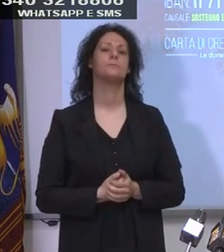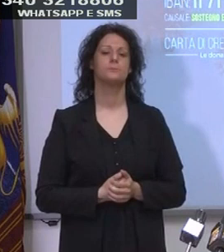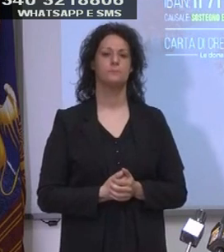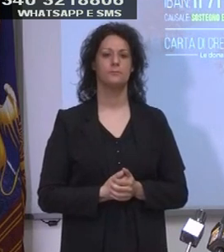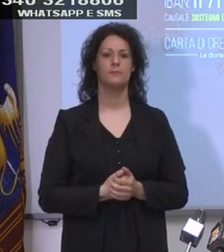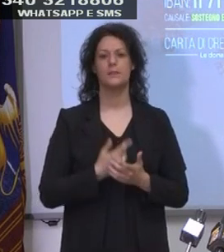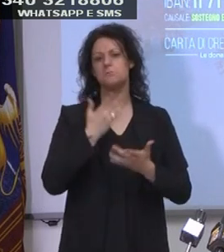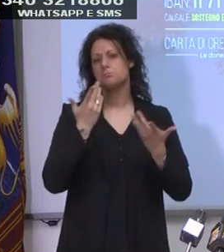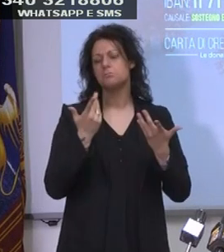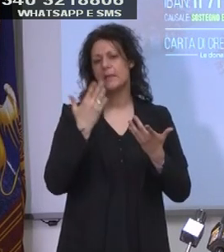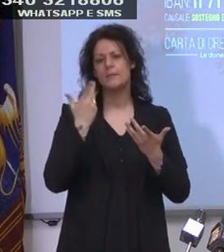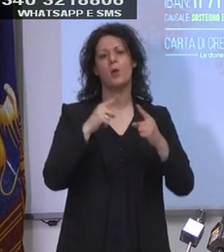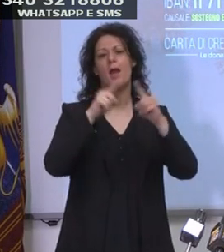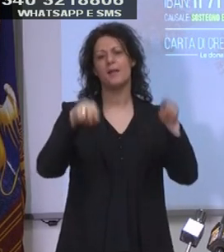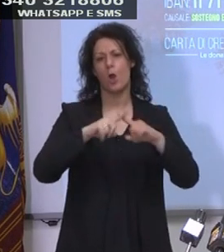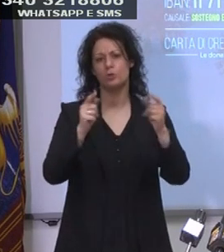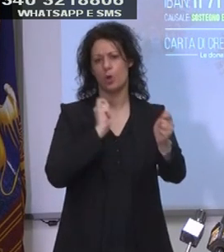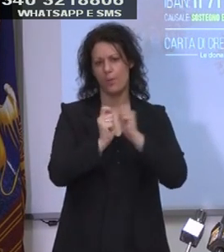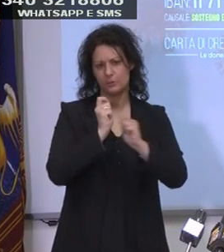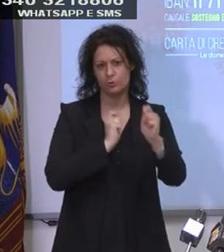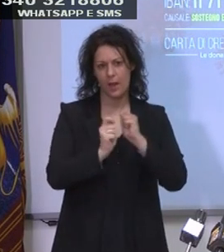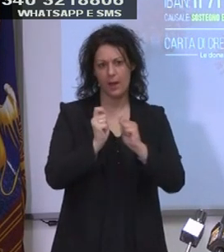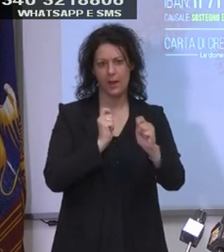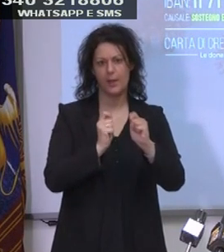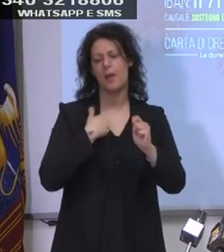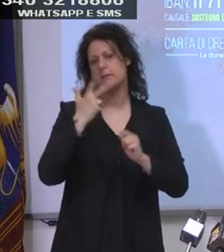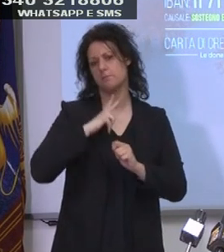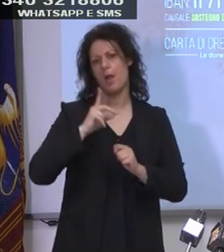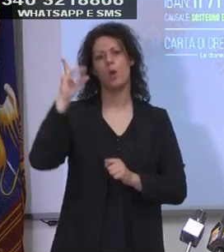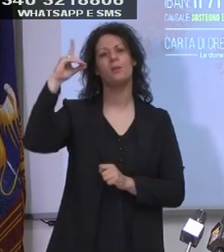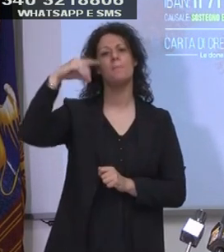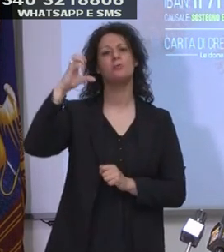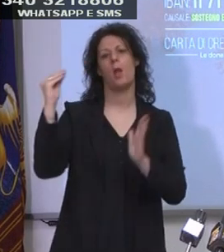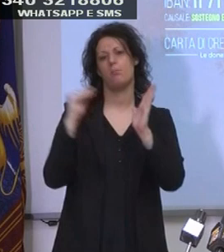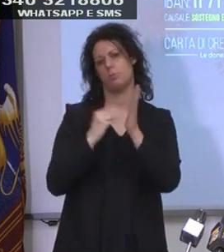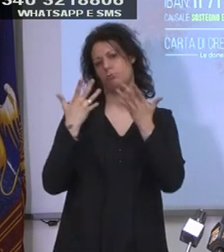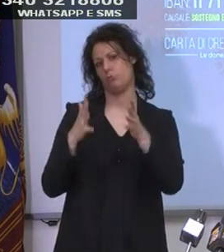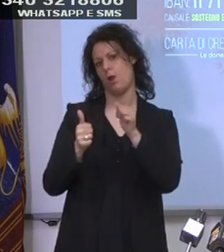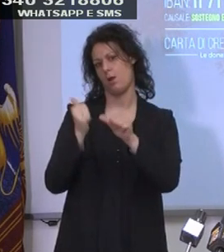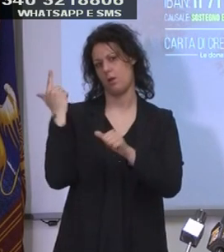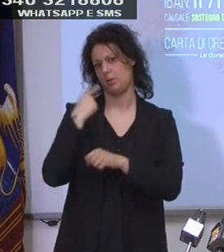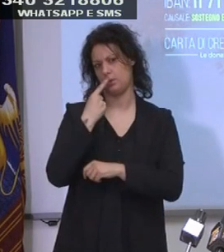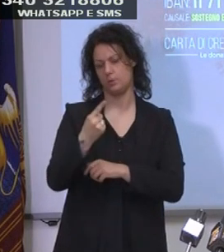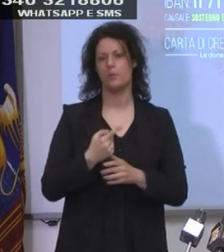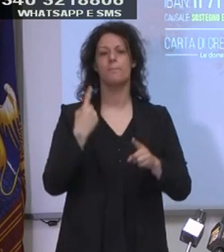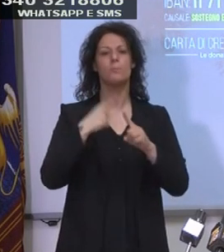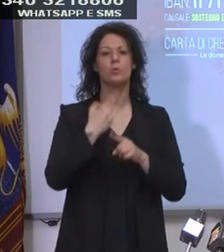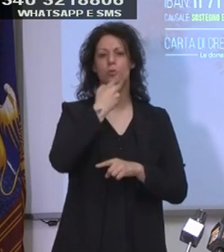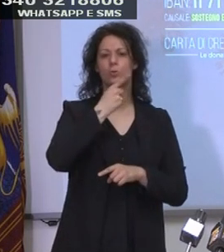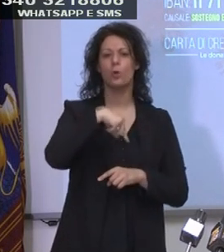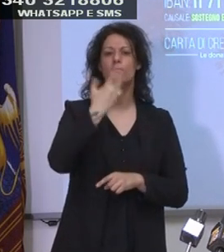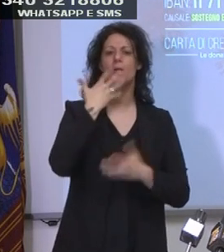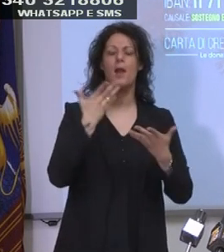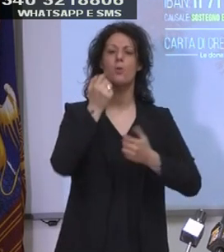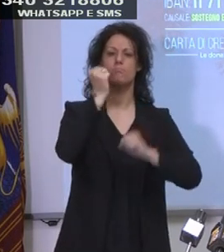ancora, tutte le attività commerciali, ma immagino, spero che il DPCM già lo preveda, tutto il tema dei bar e